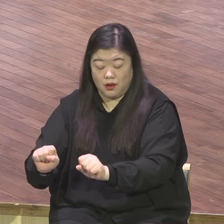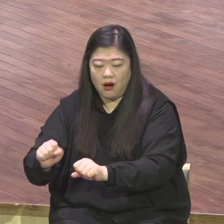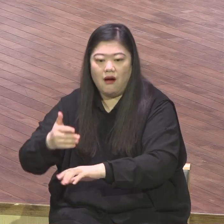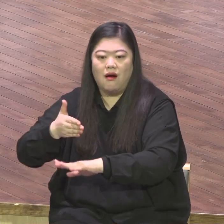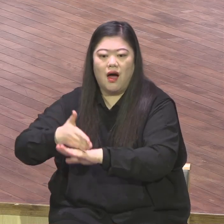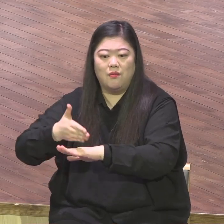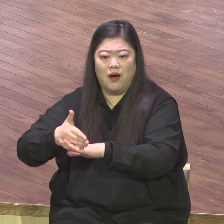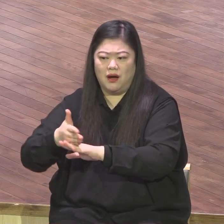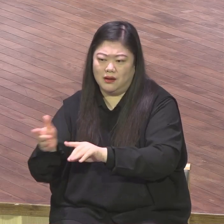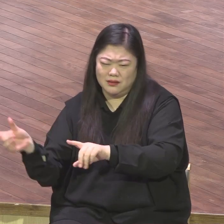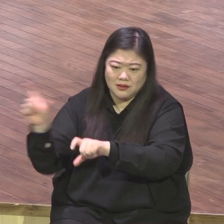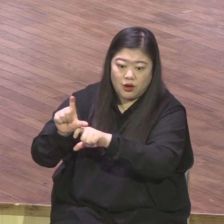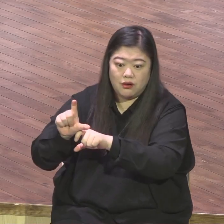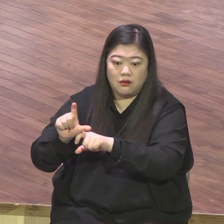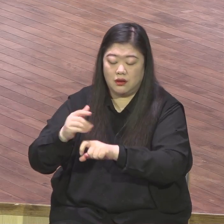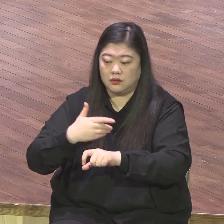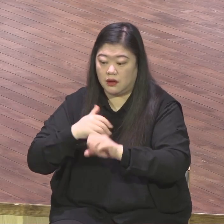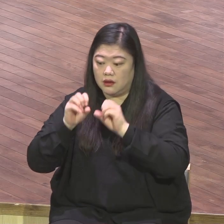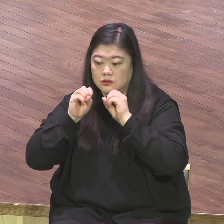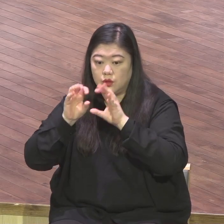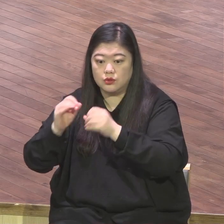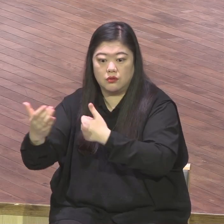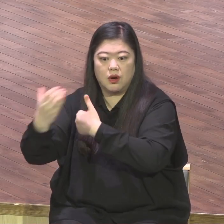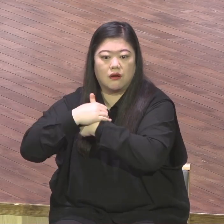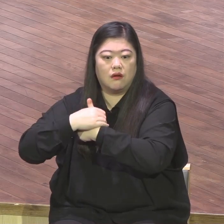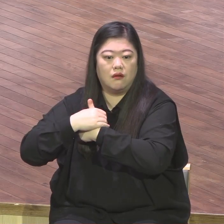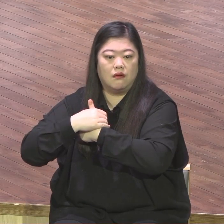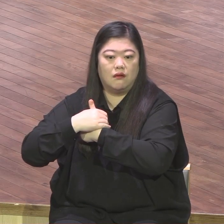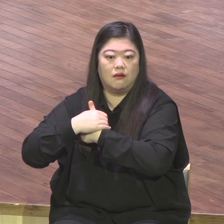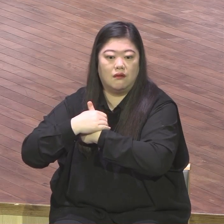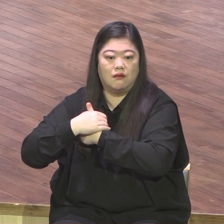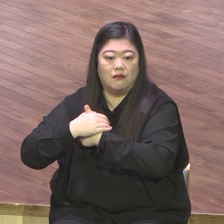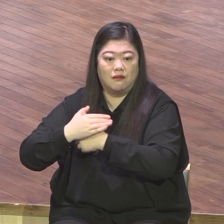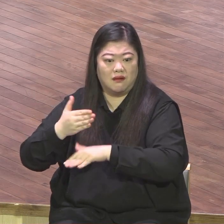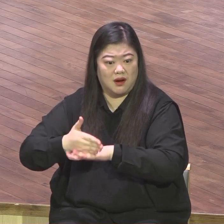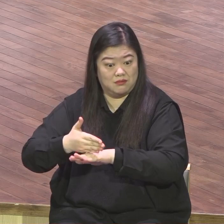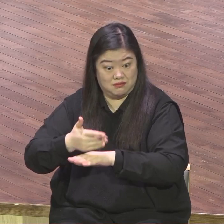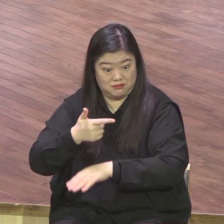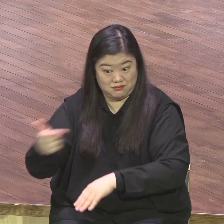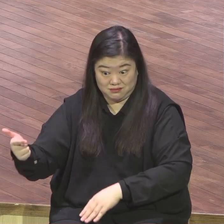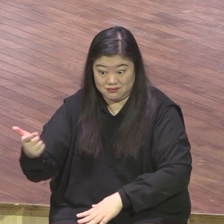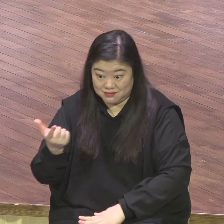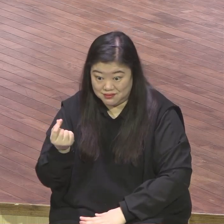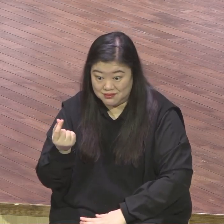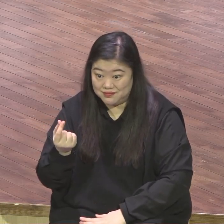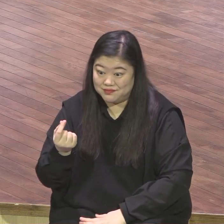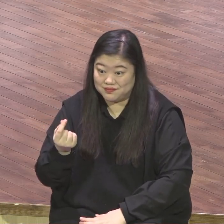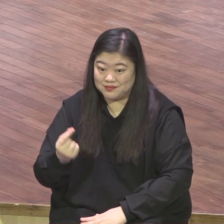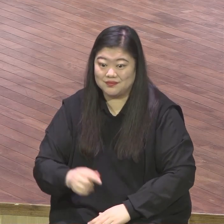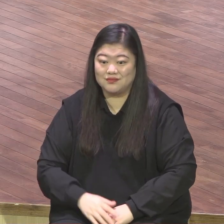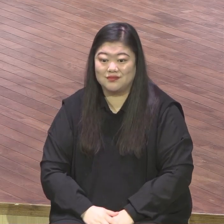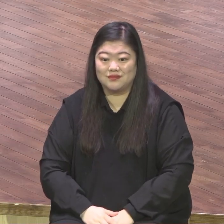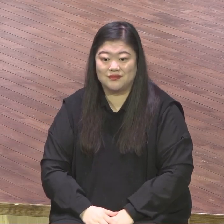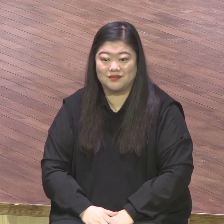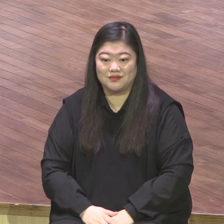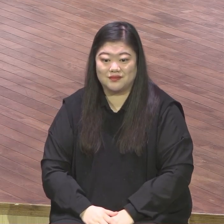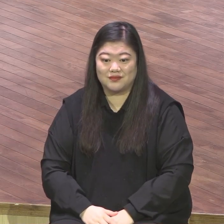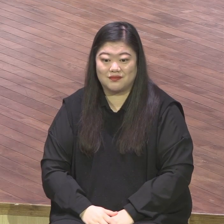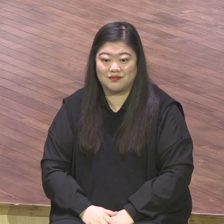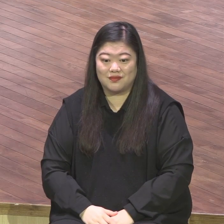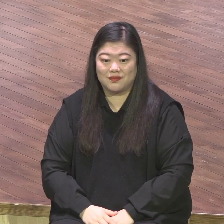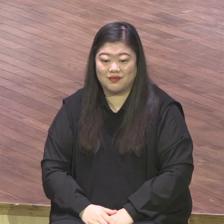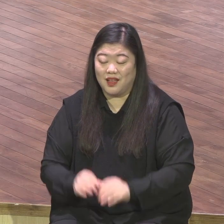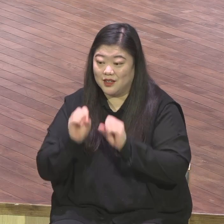서시겠다, 그것도 기둥같이 서시겠다, 이 얼마나 놀랍고